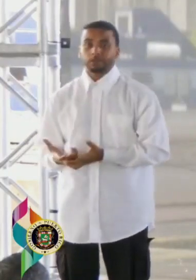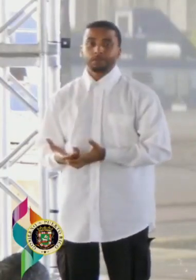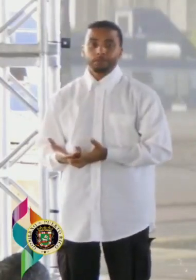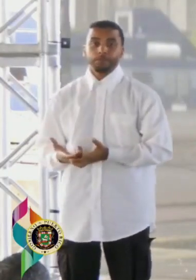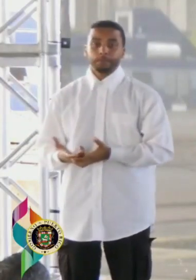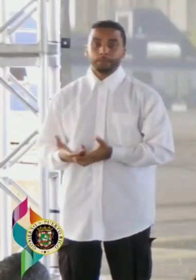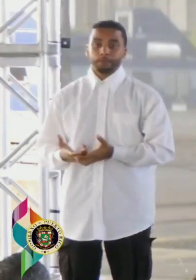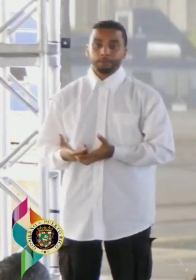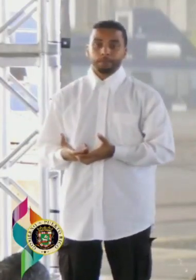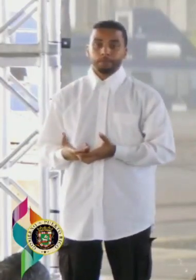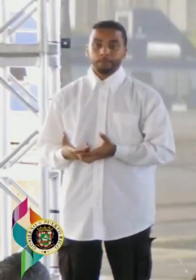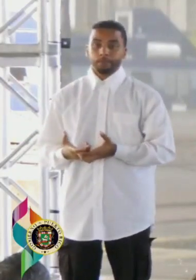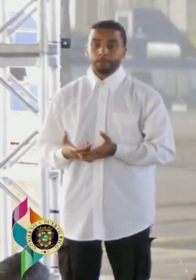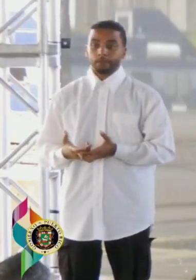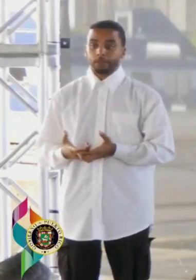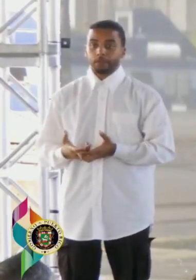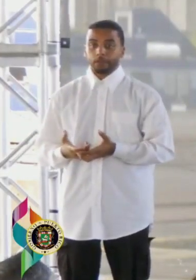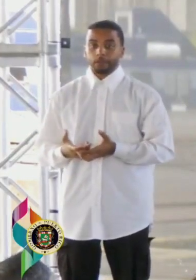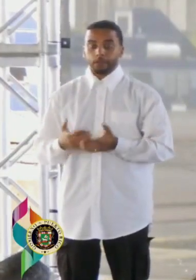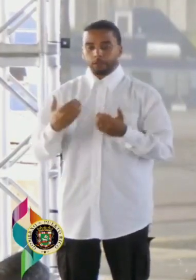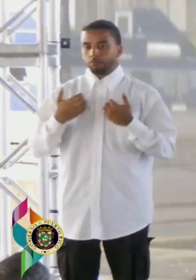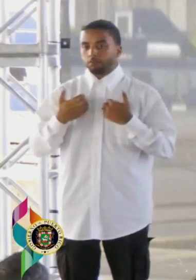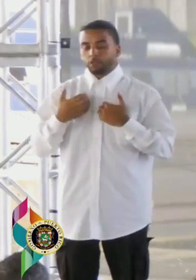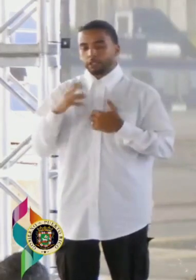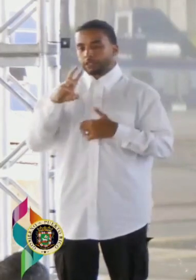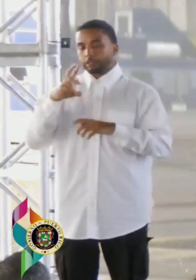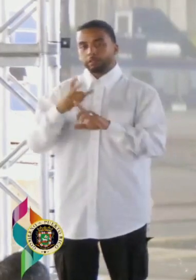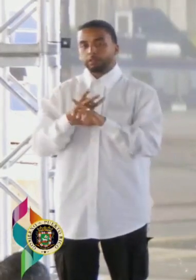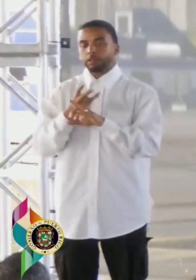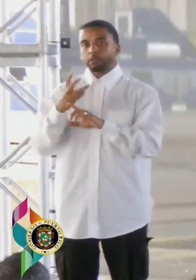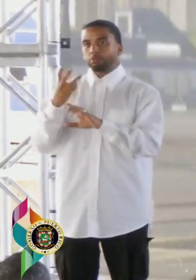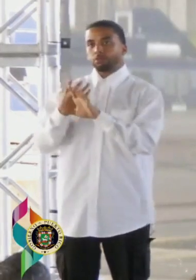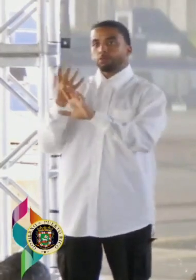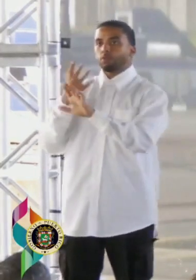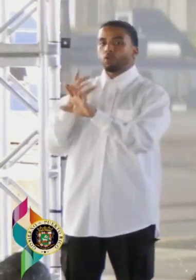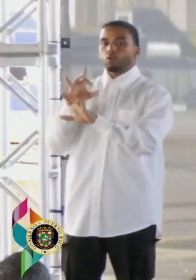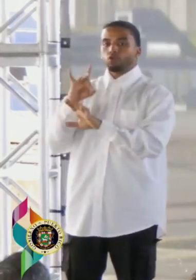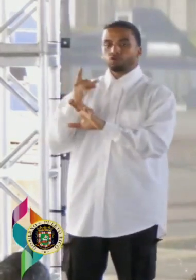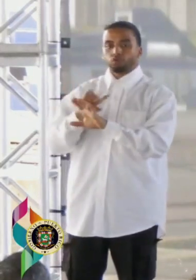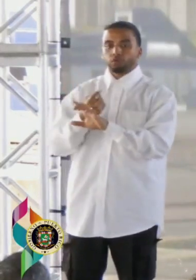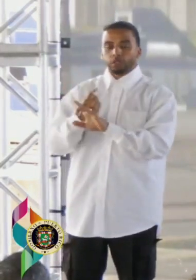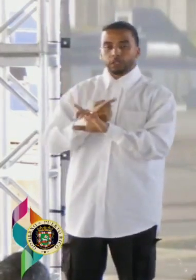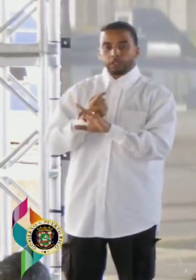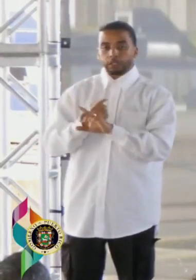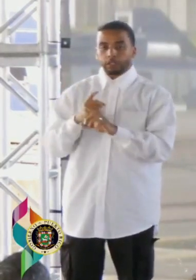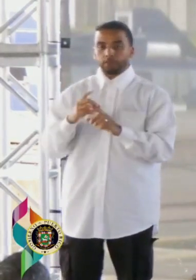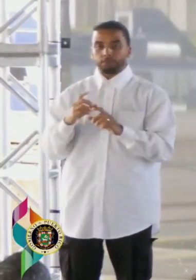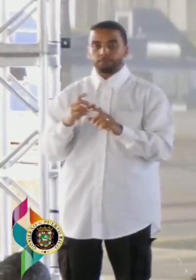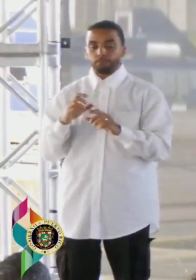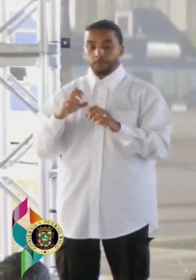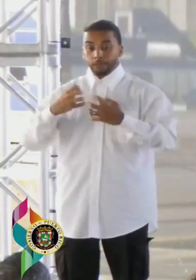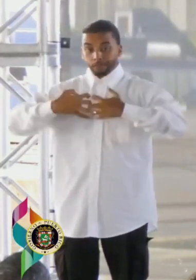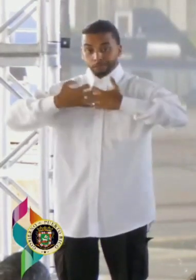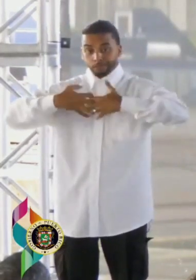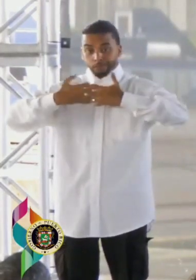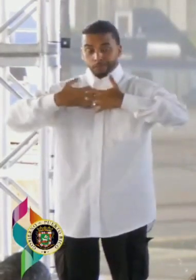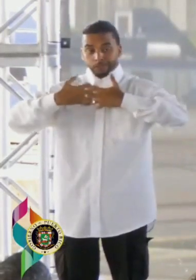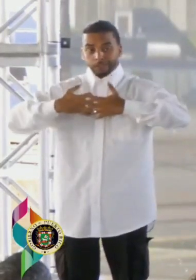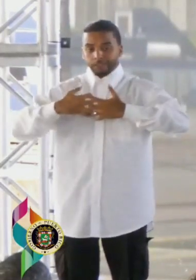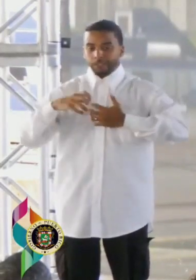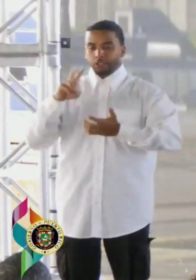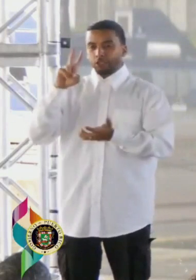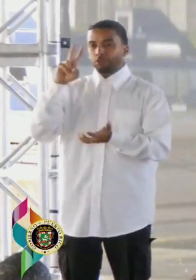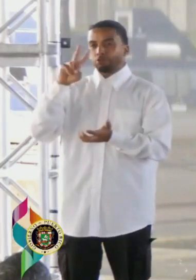que por ejemplo lo que vino hace 6 8 meses los transformadores para energía eléctrica eran equipos que pesaban 180